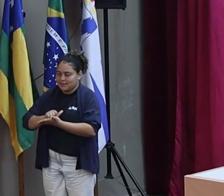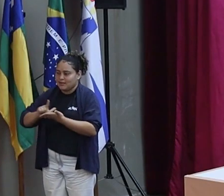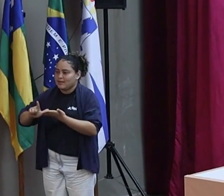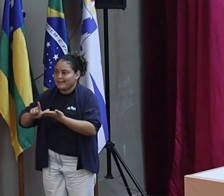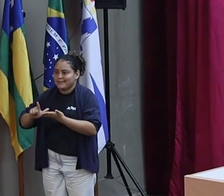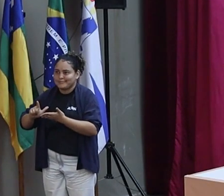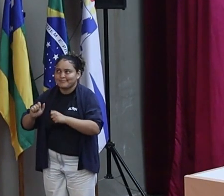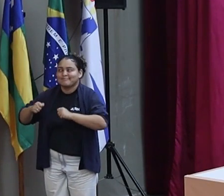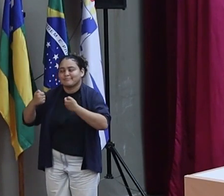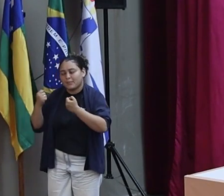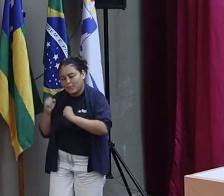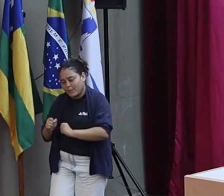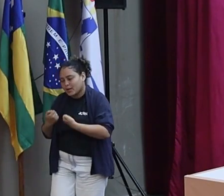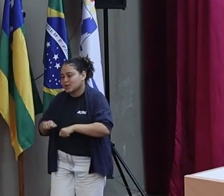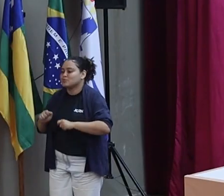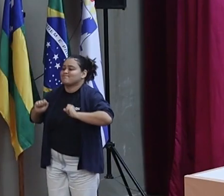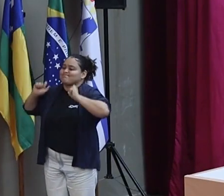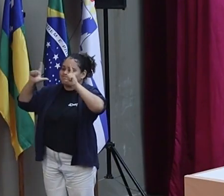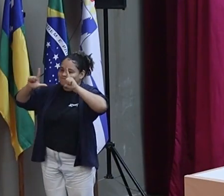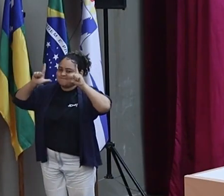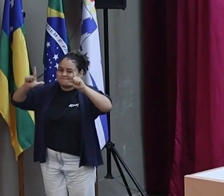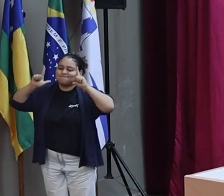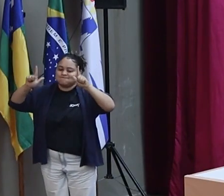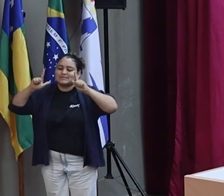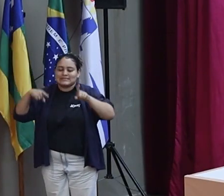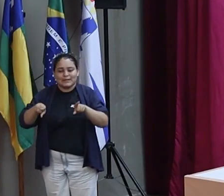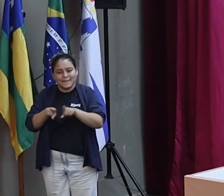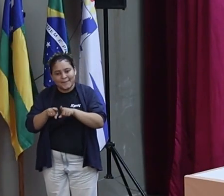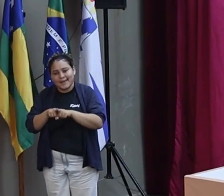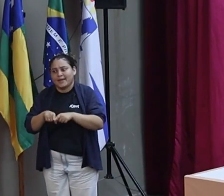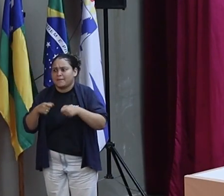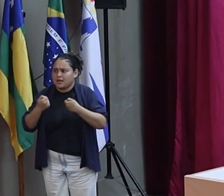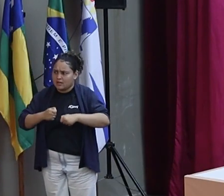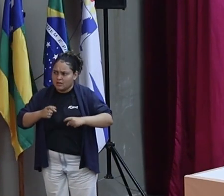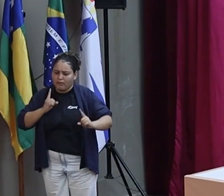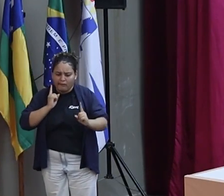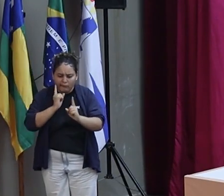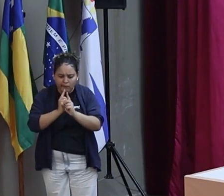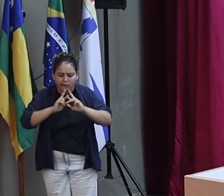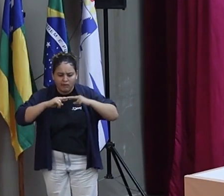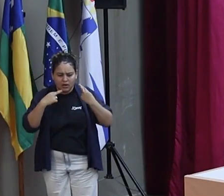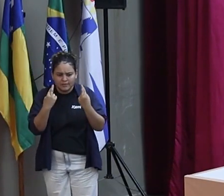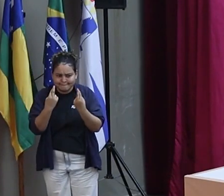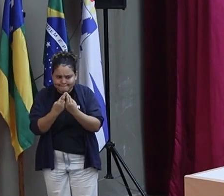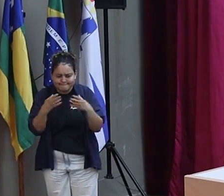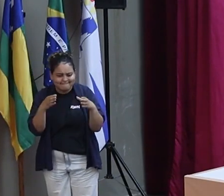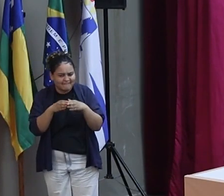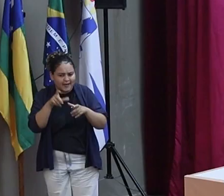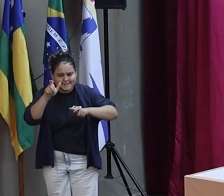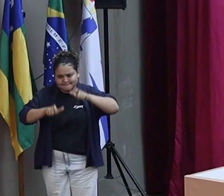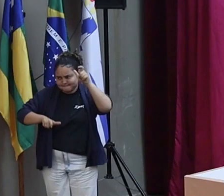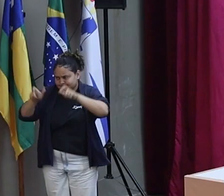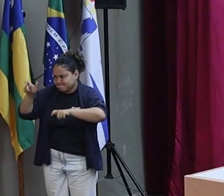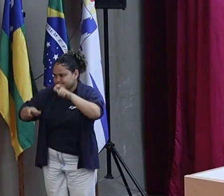grande manifestação junto com a SBPC, com audiência, com a participação de diversos professores,